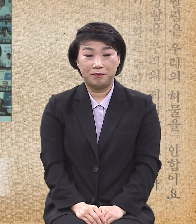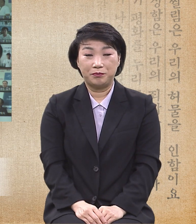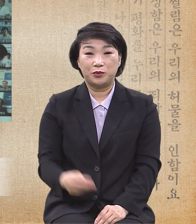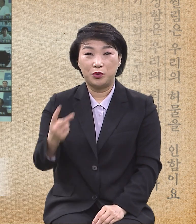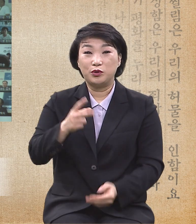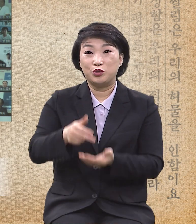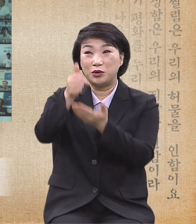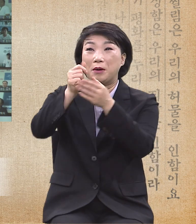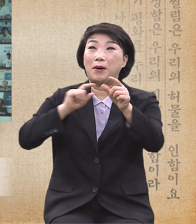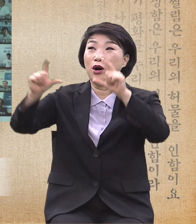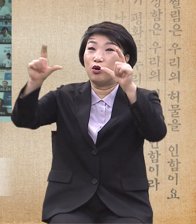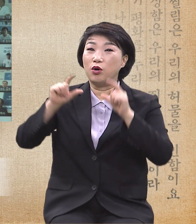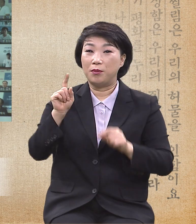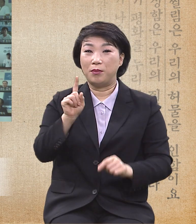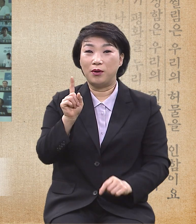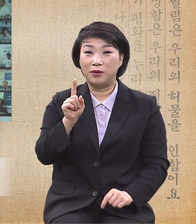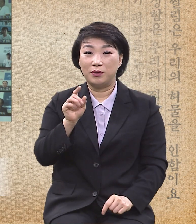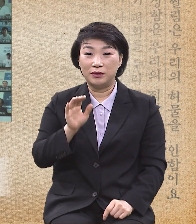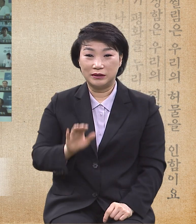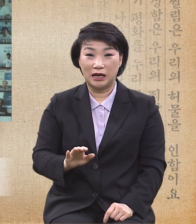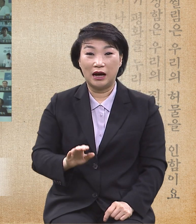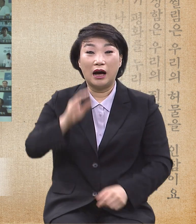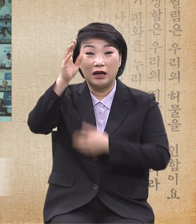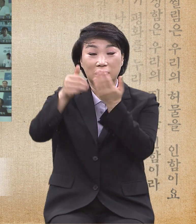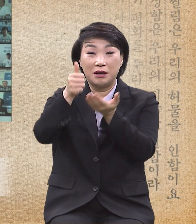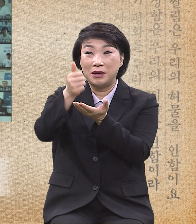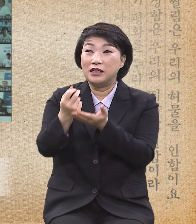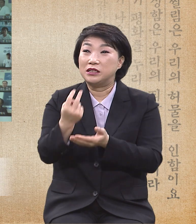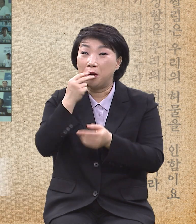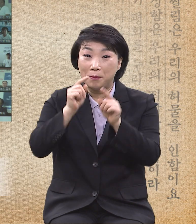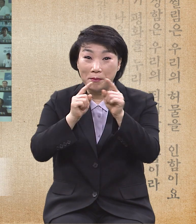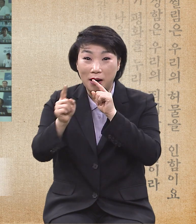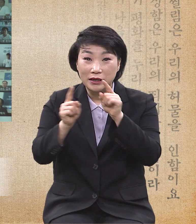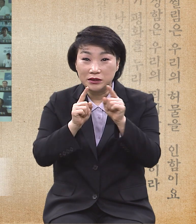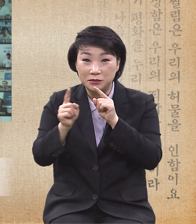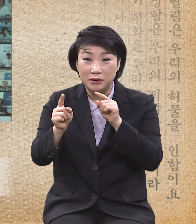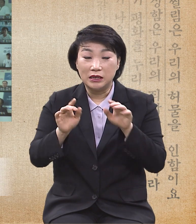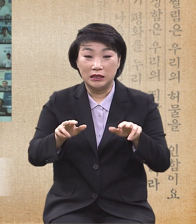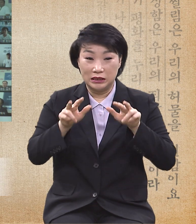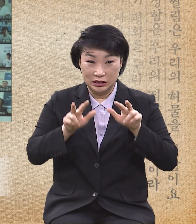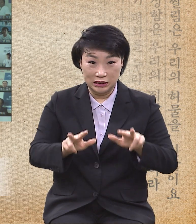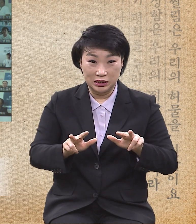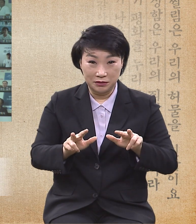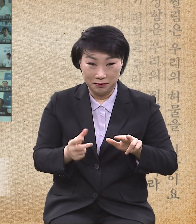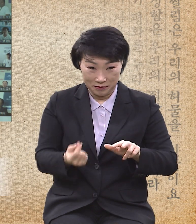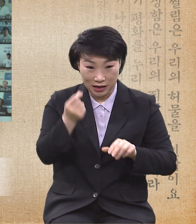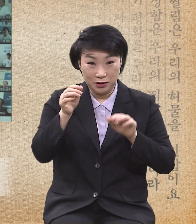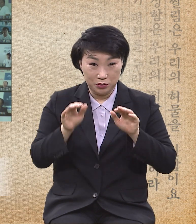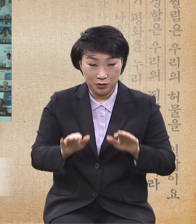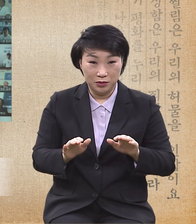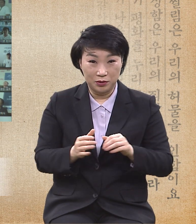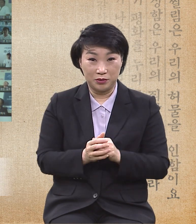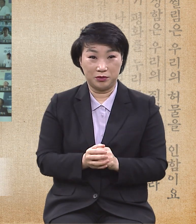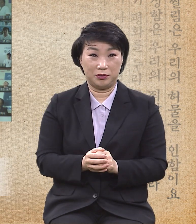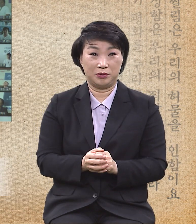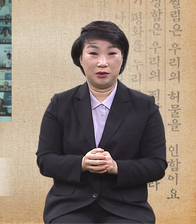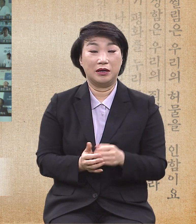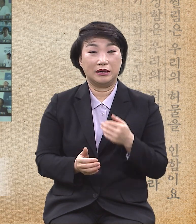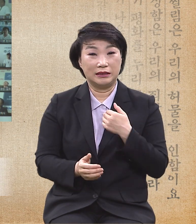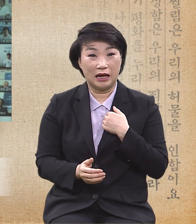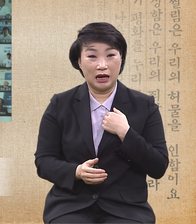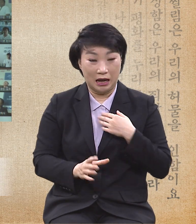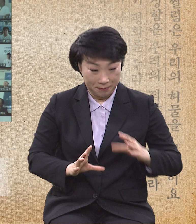또한 주님 말씀하셨습니다. 하나님의 생명의 말씀은 지금 당장